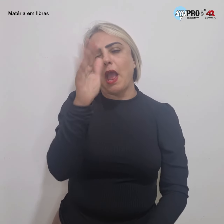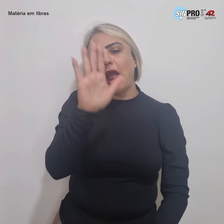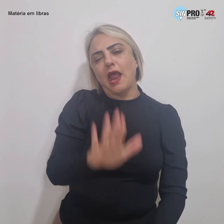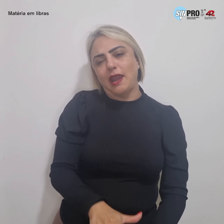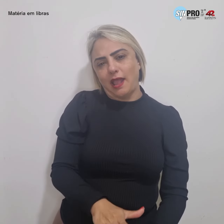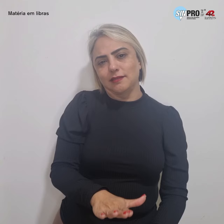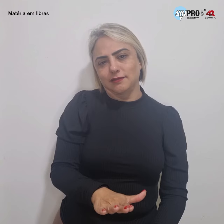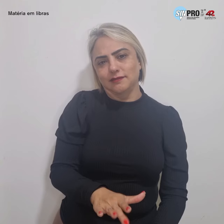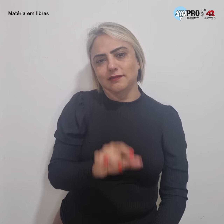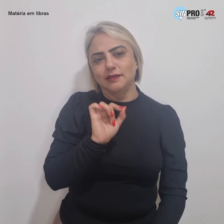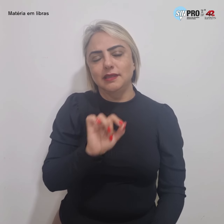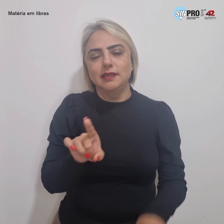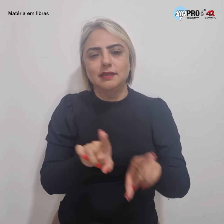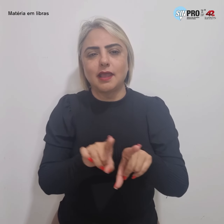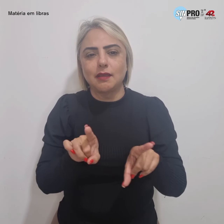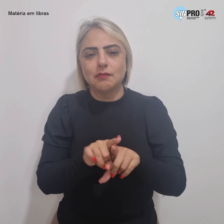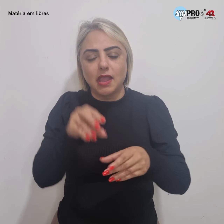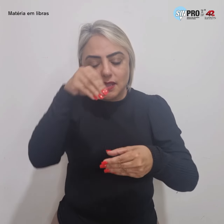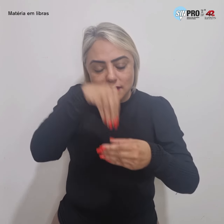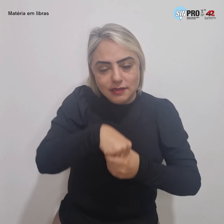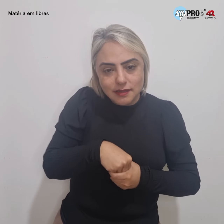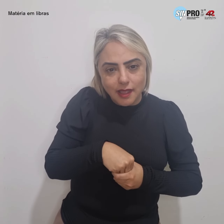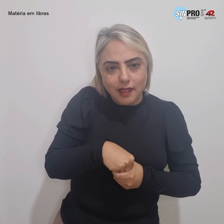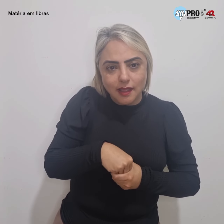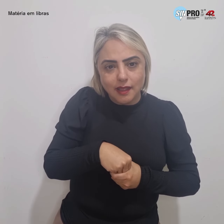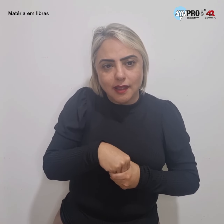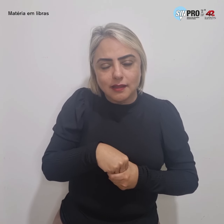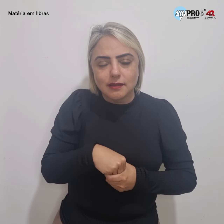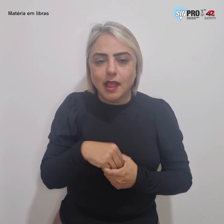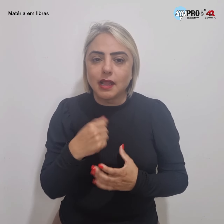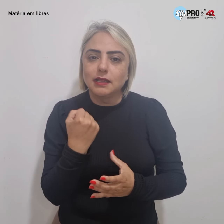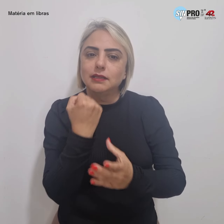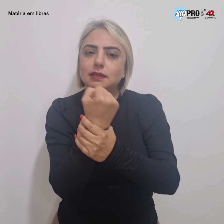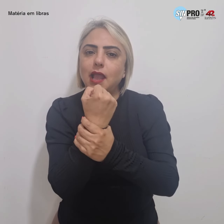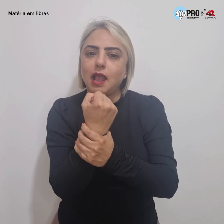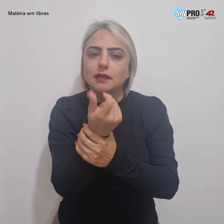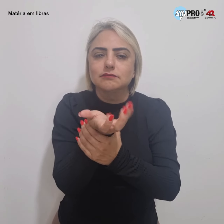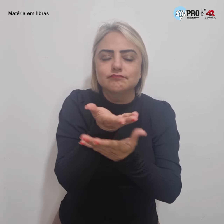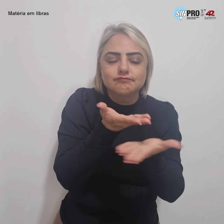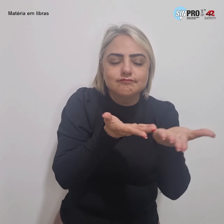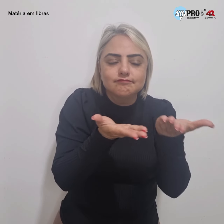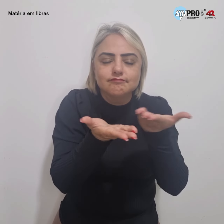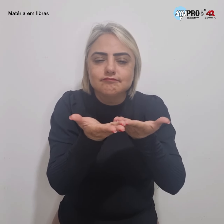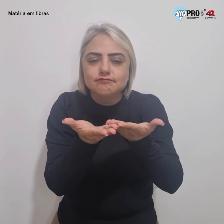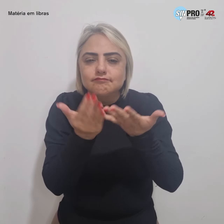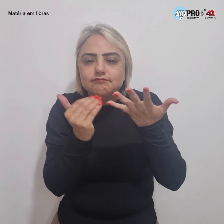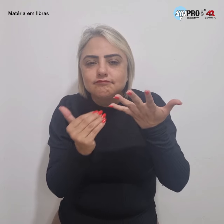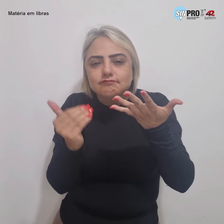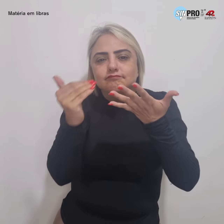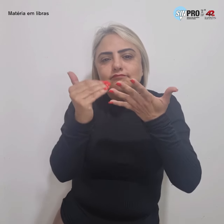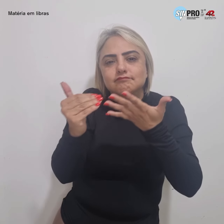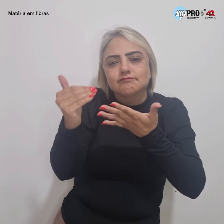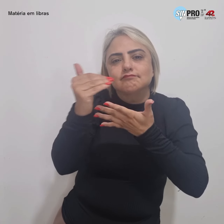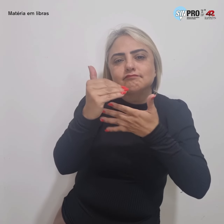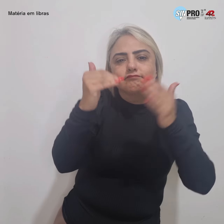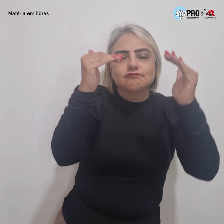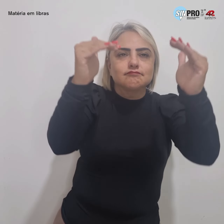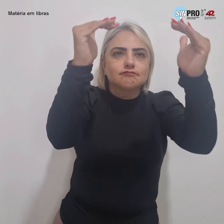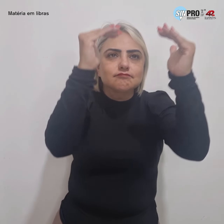agregado e internamente na manutenção do jogo de posições e hierarquias